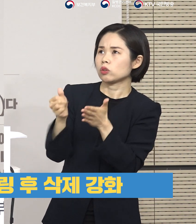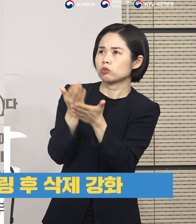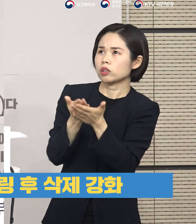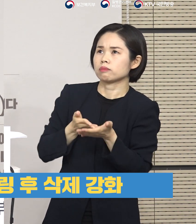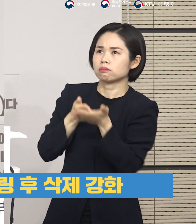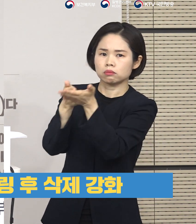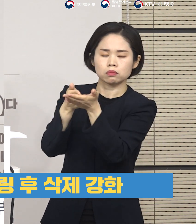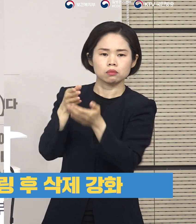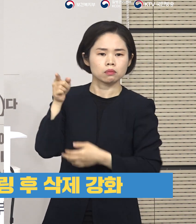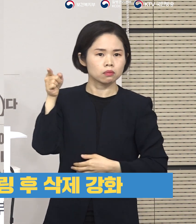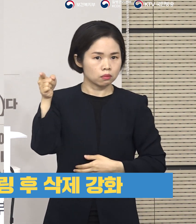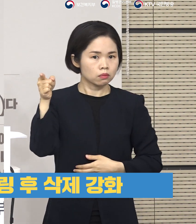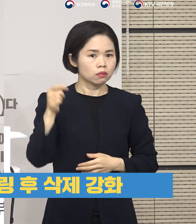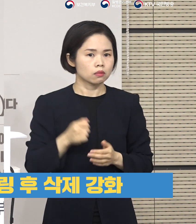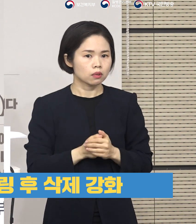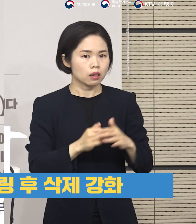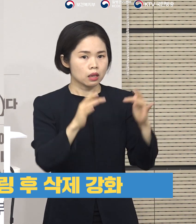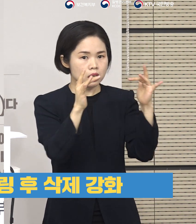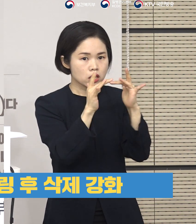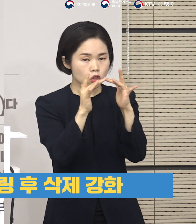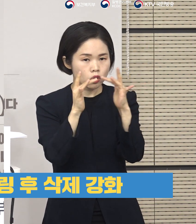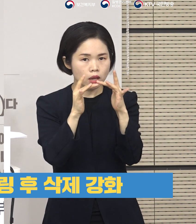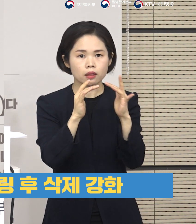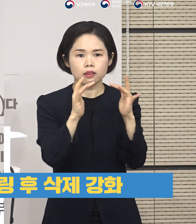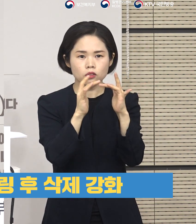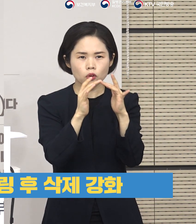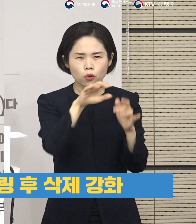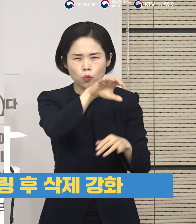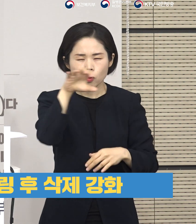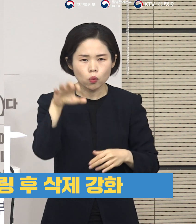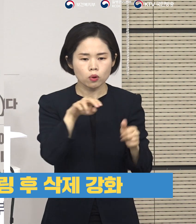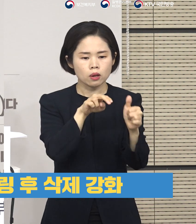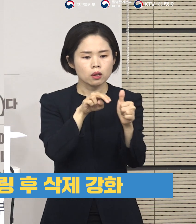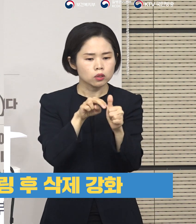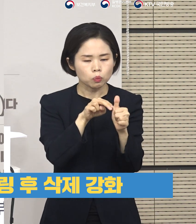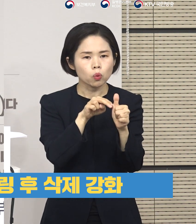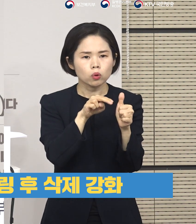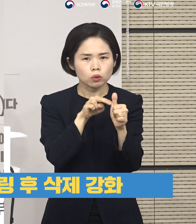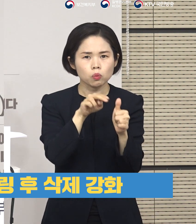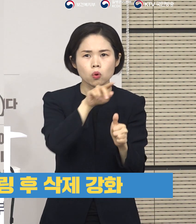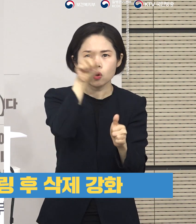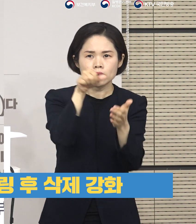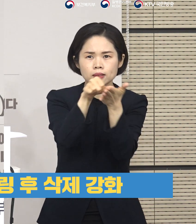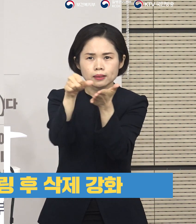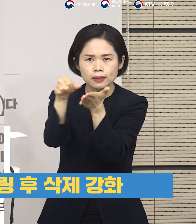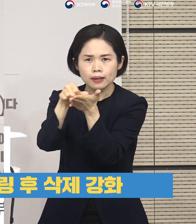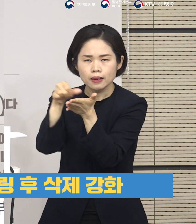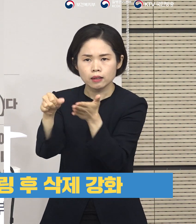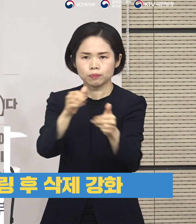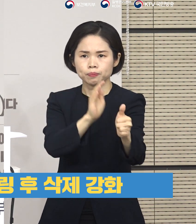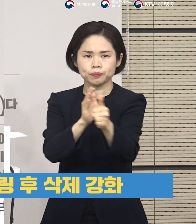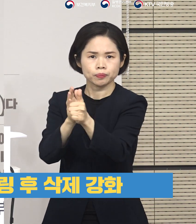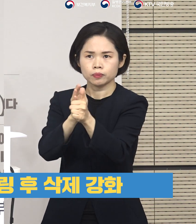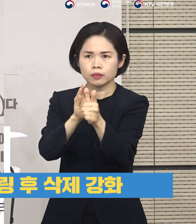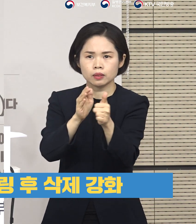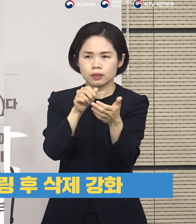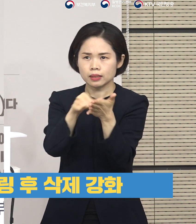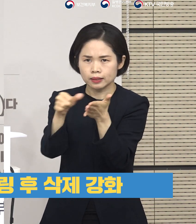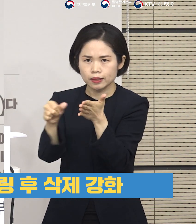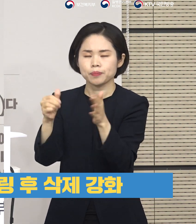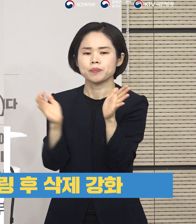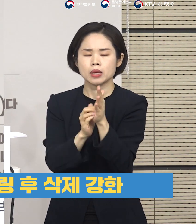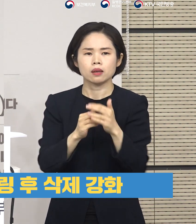한국인터넷진흥원으로 동선 정보 삭제를 요청하도록 하고 진흥원은 여러 인터넷 사이트의 동선